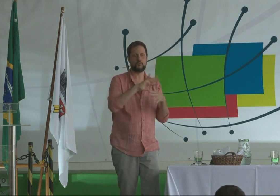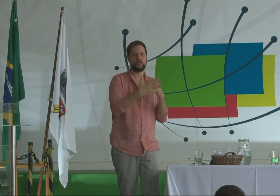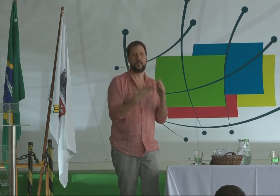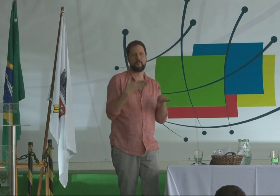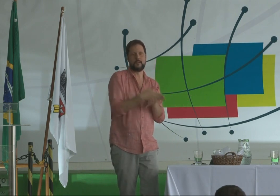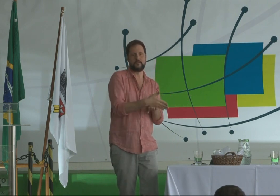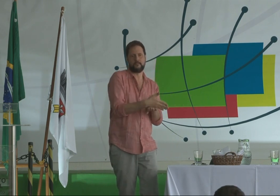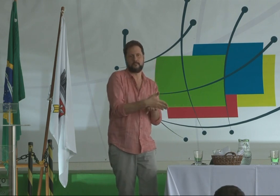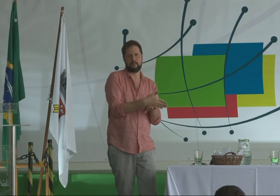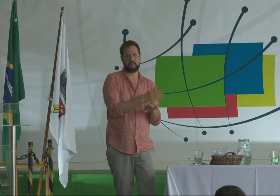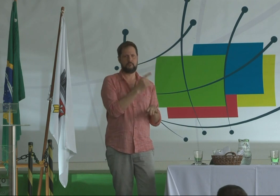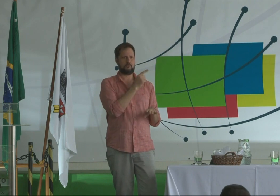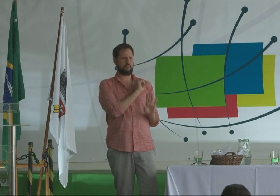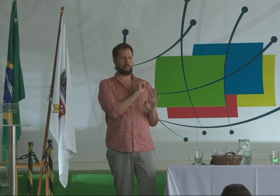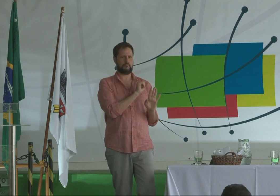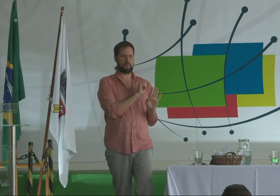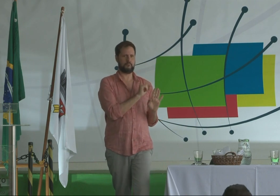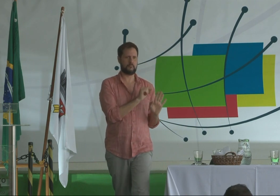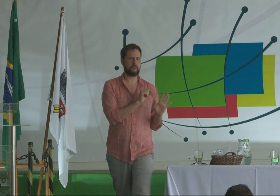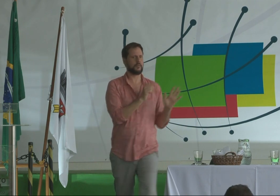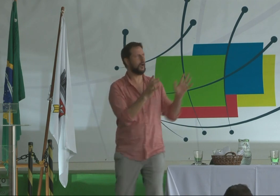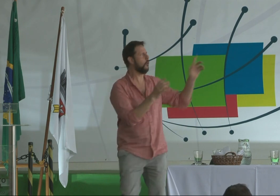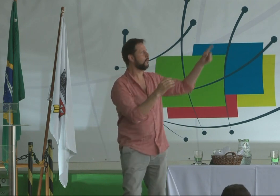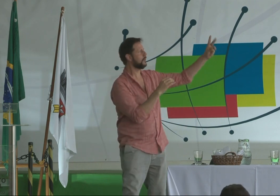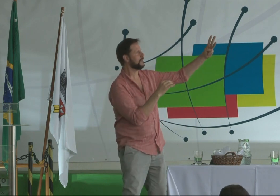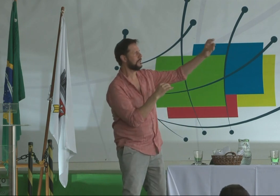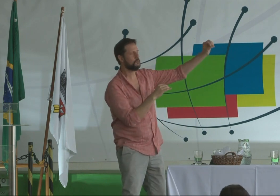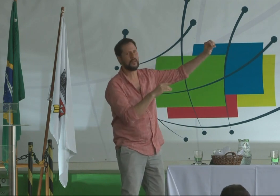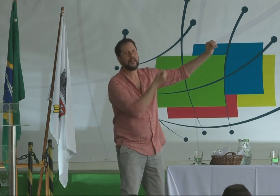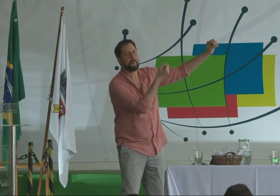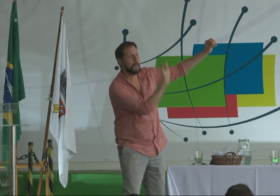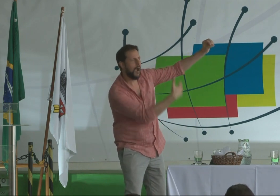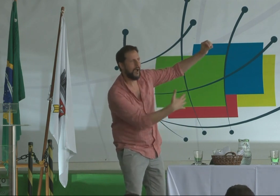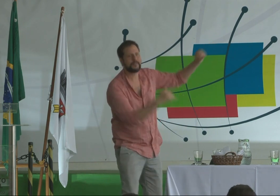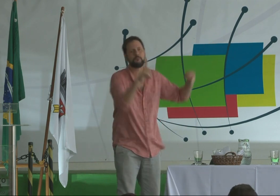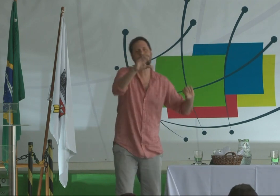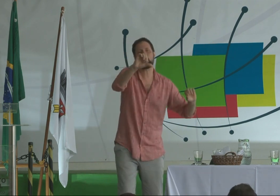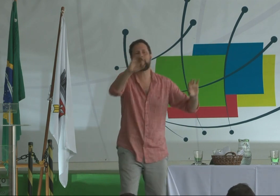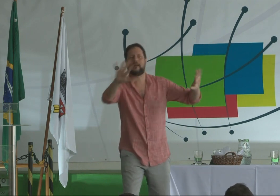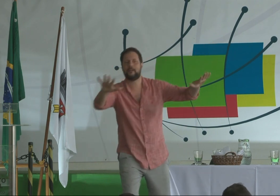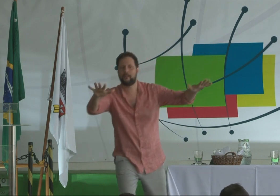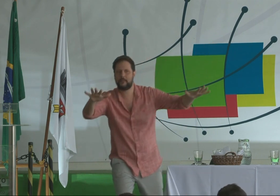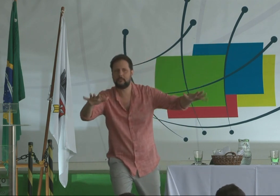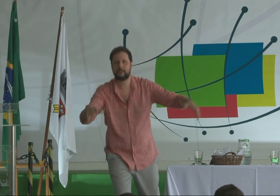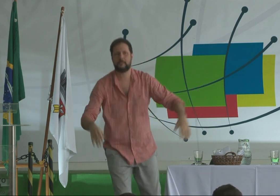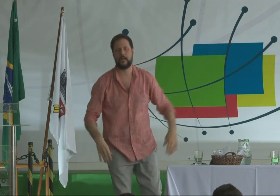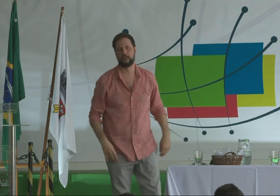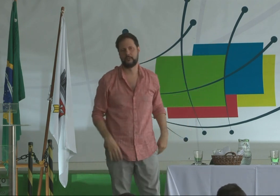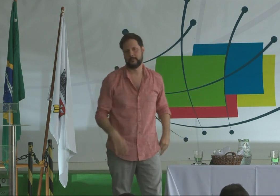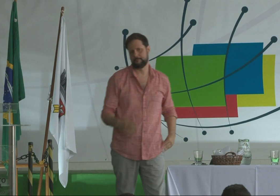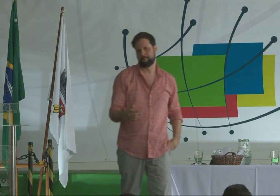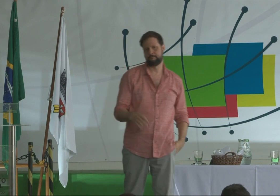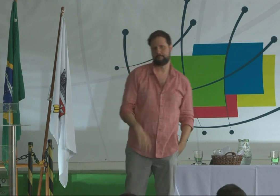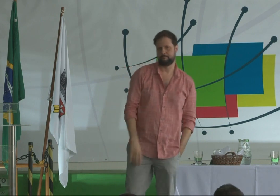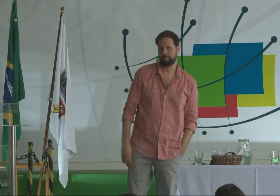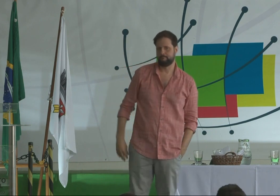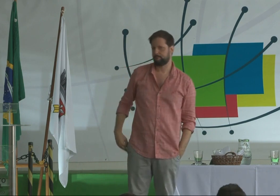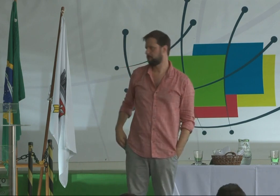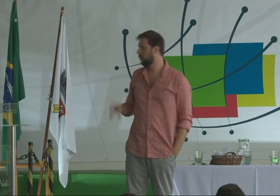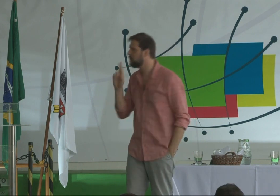primeira graduação de livros, não aceitava quem tinha a graduação somente. Hoje não. E aí, gente está, mais ou menos, hoje, 190 surdos